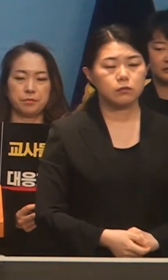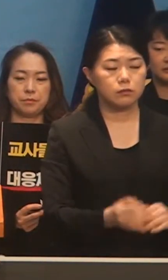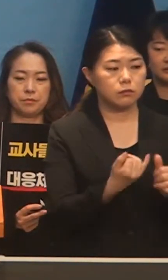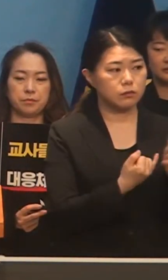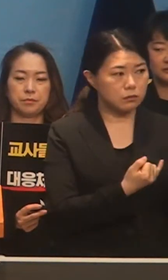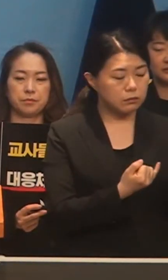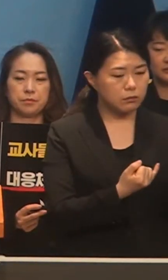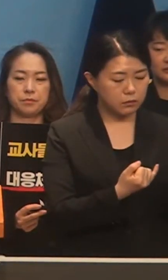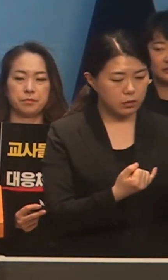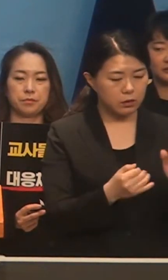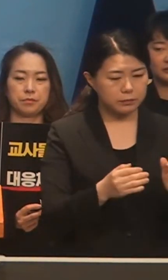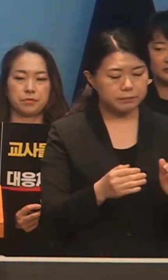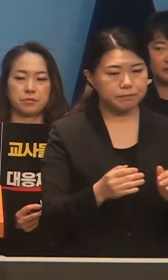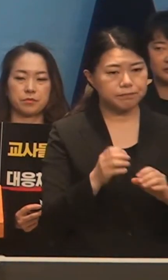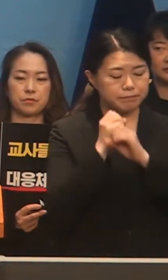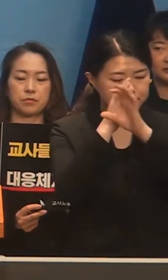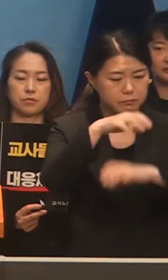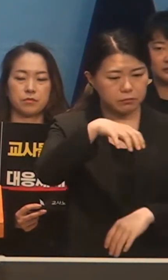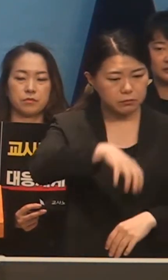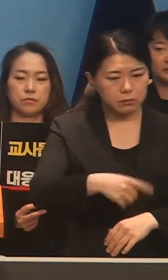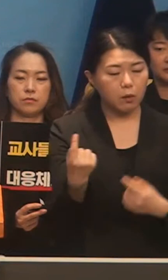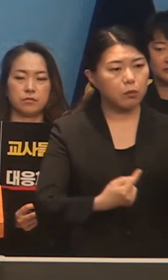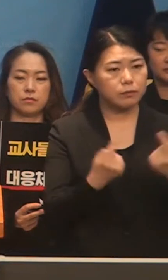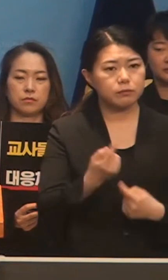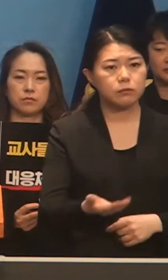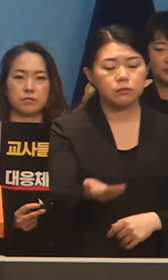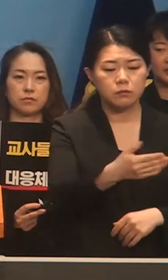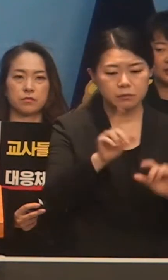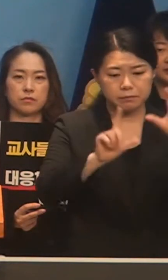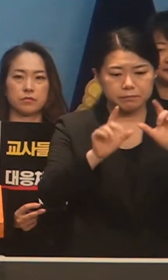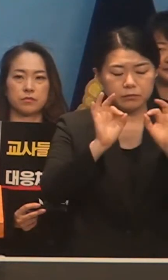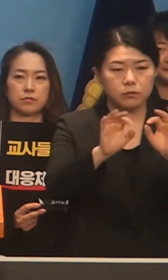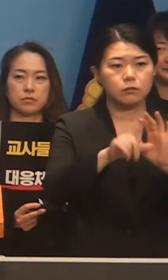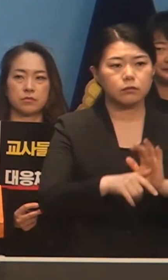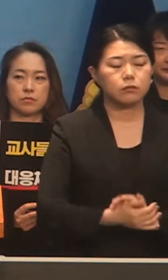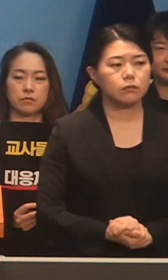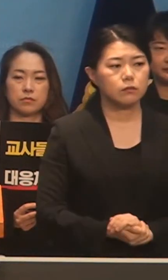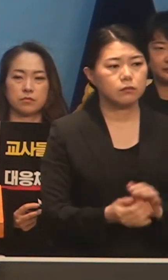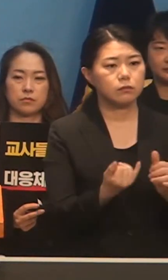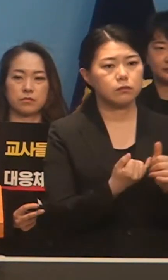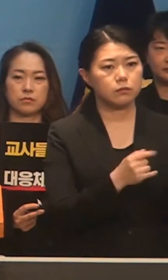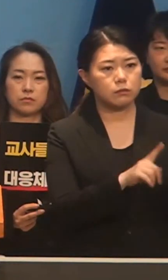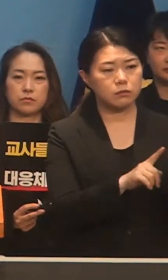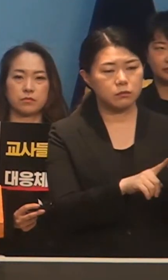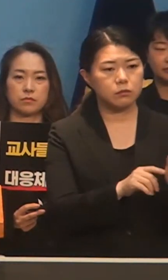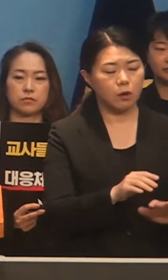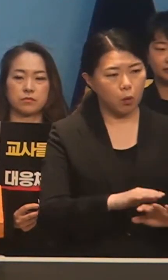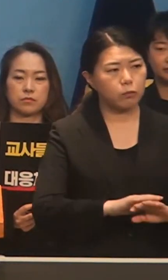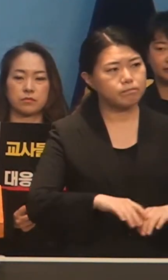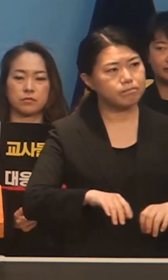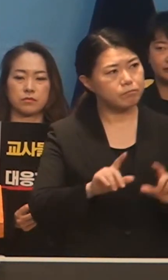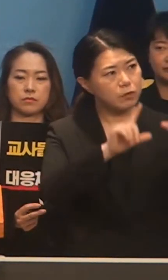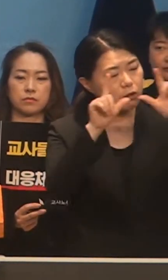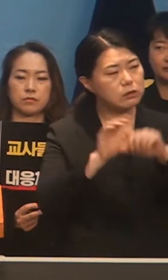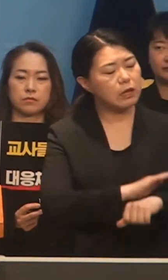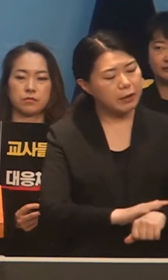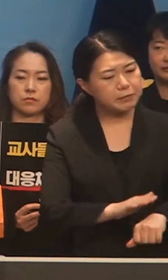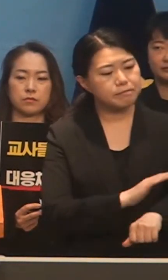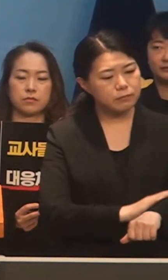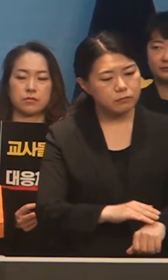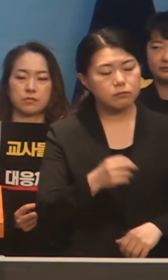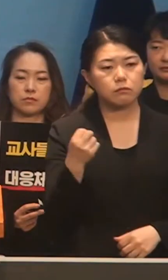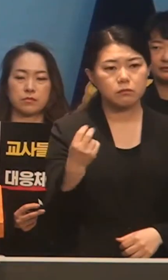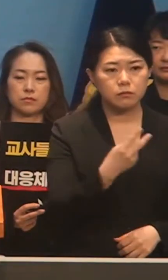남편이 가는 길에 찾아와 주신 수많은 선생님들과 제자들의 모습에서 남편이 허투루 살진 않았구나,